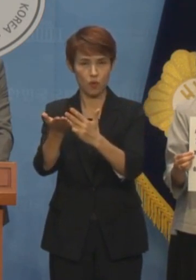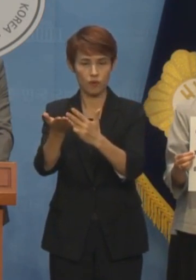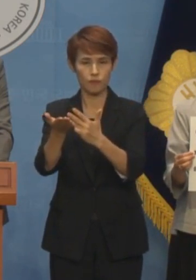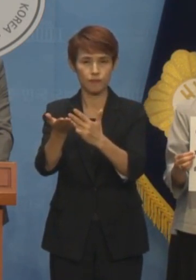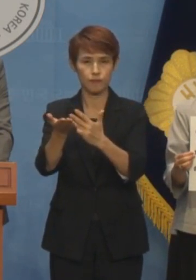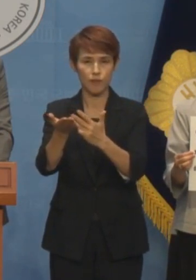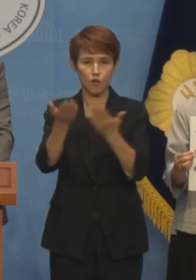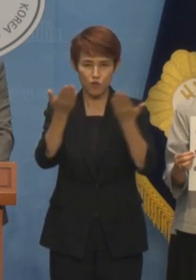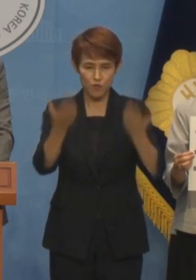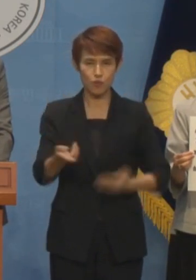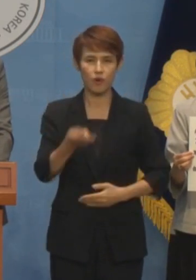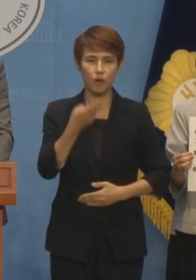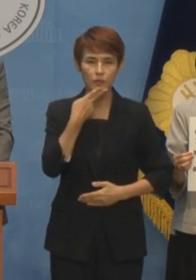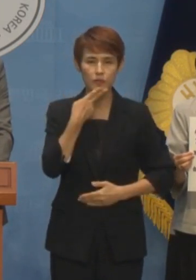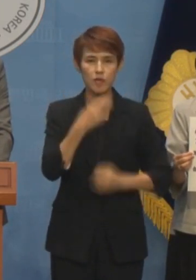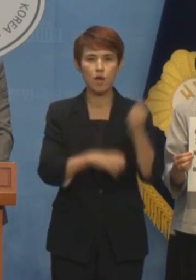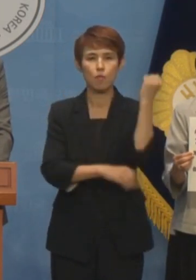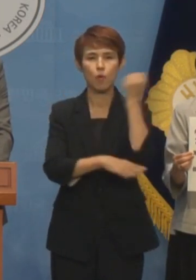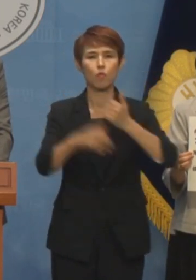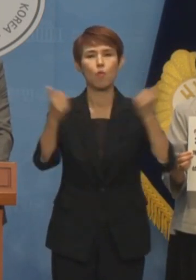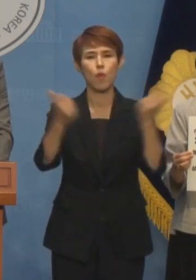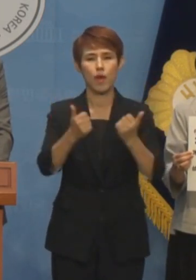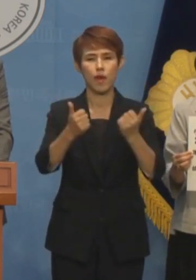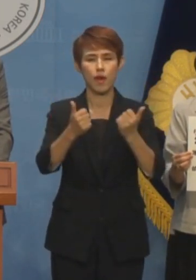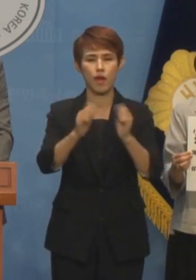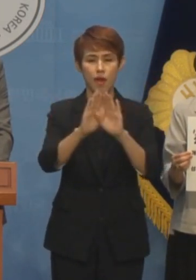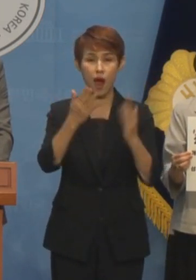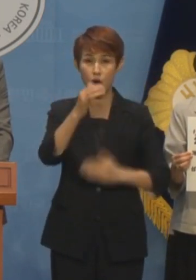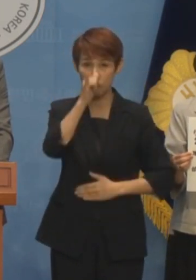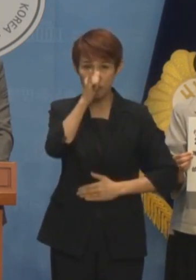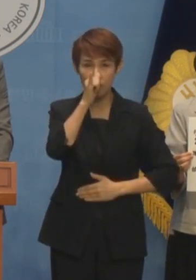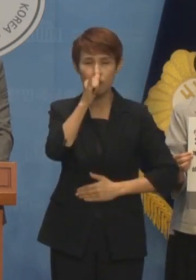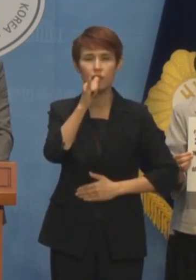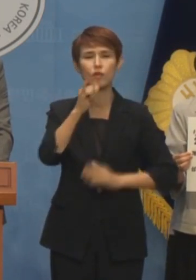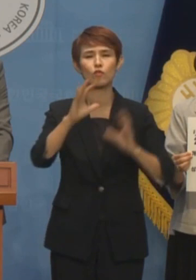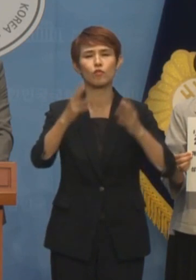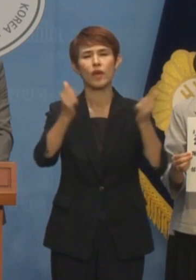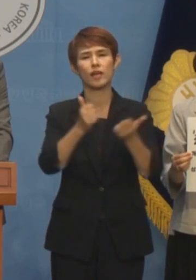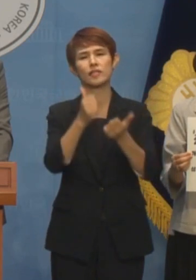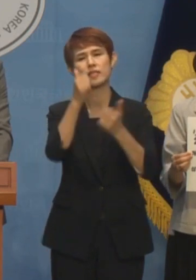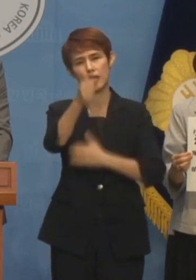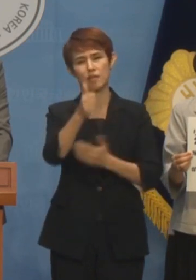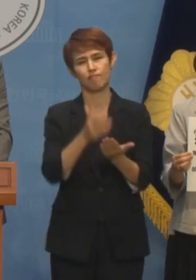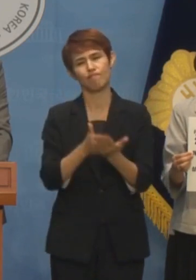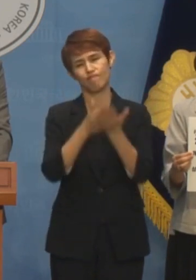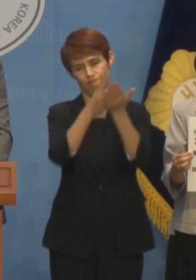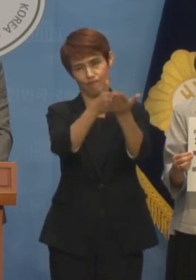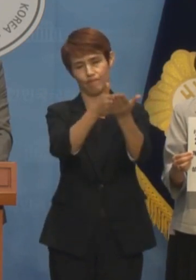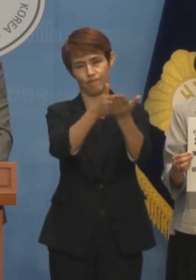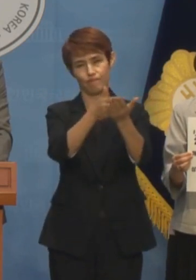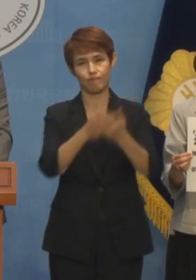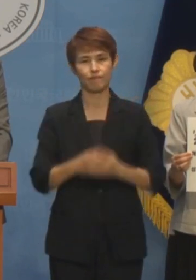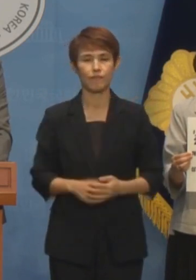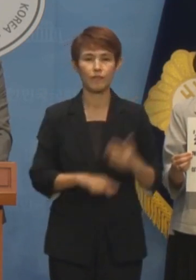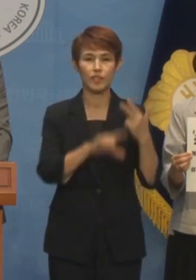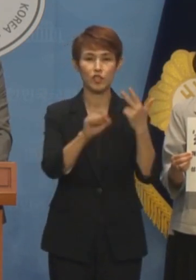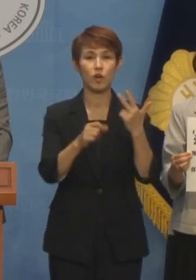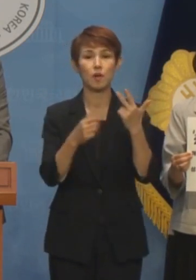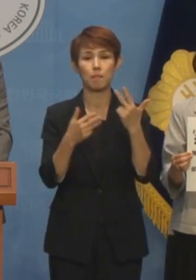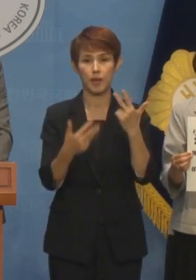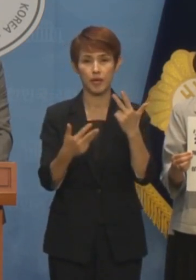없이 본회의를 개의해 주시기를 의장님께 간곡히 요청드립니다. 2024년 7월